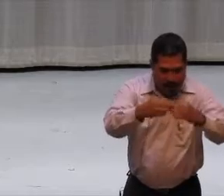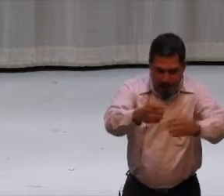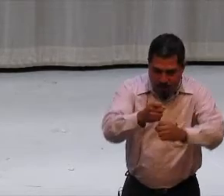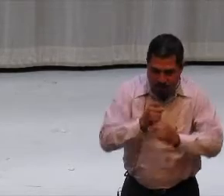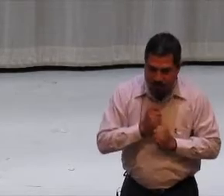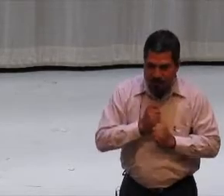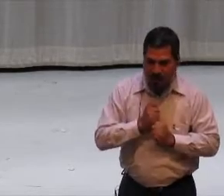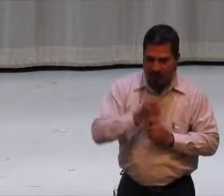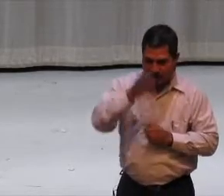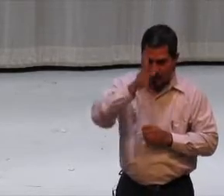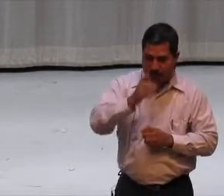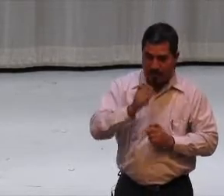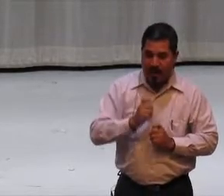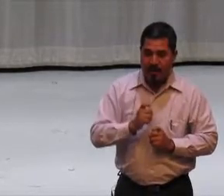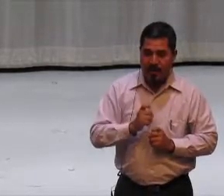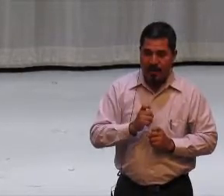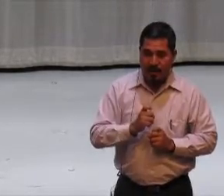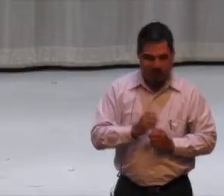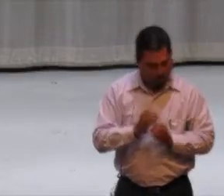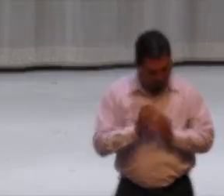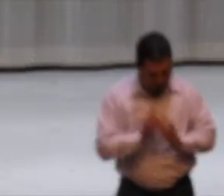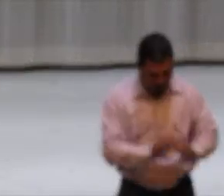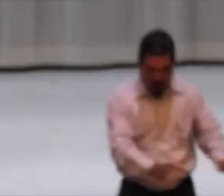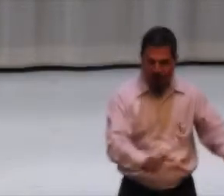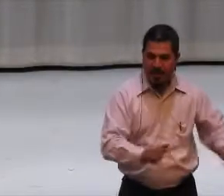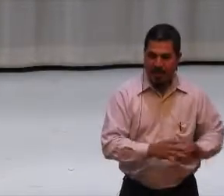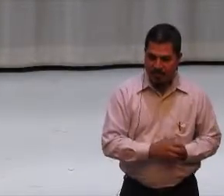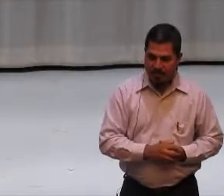regalo que Dios nos da o despreciarlo?